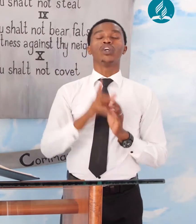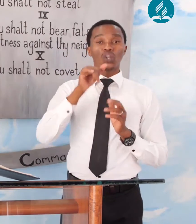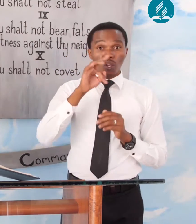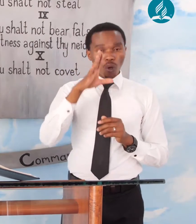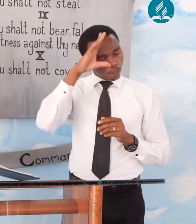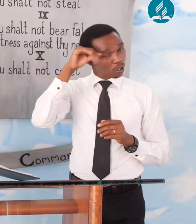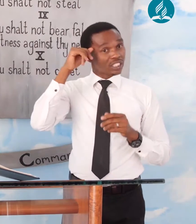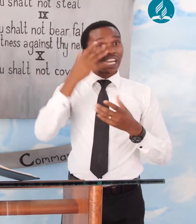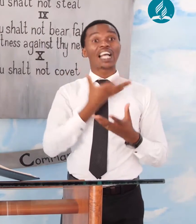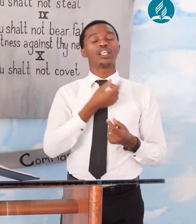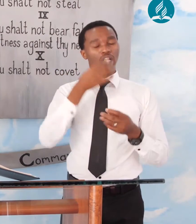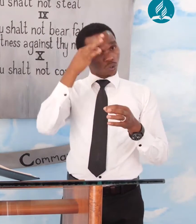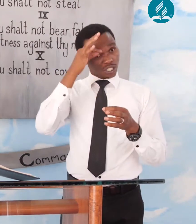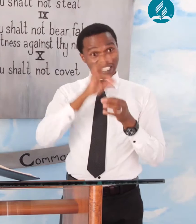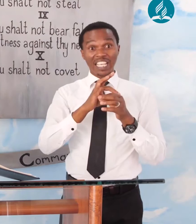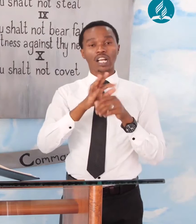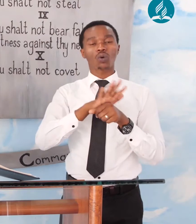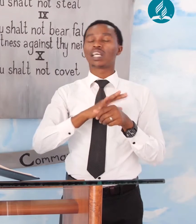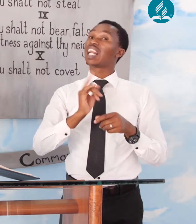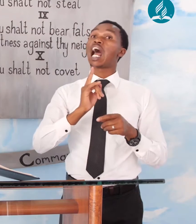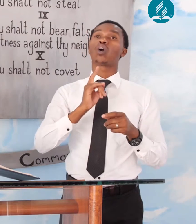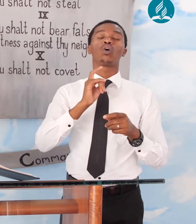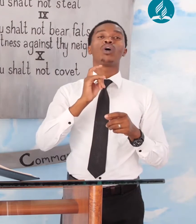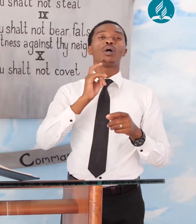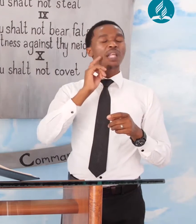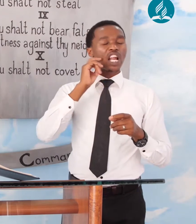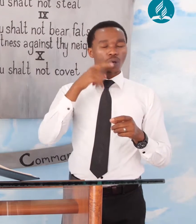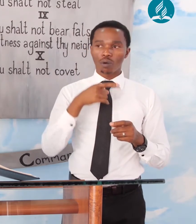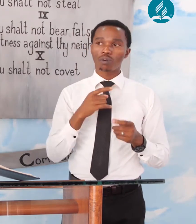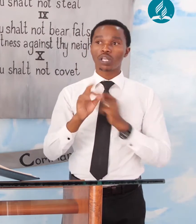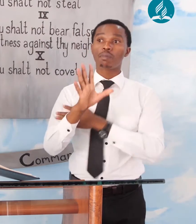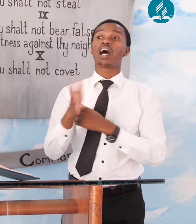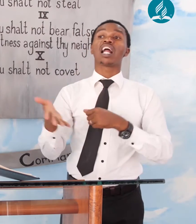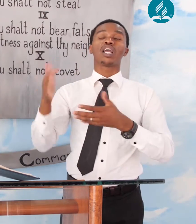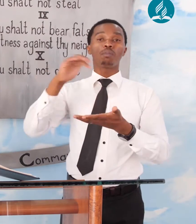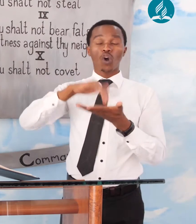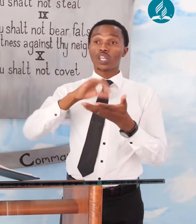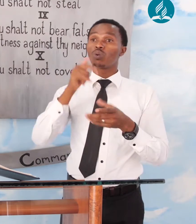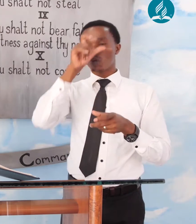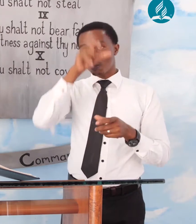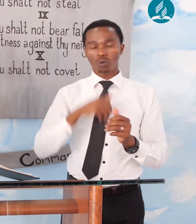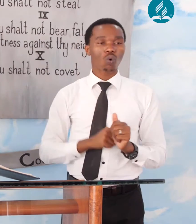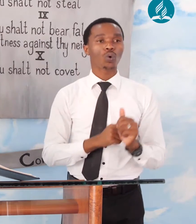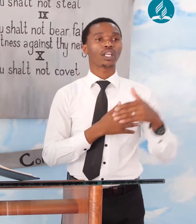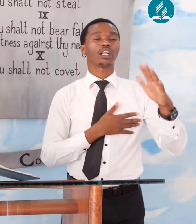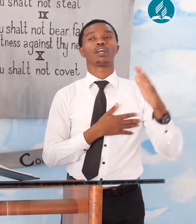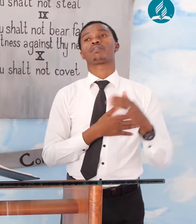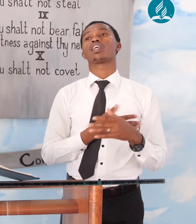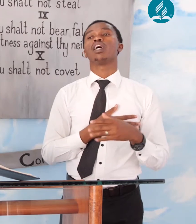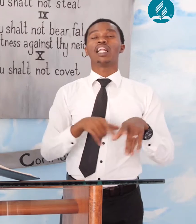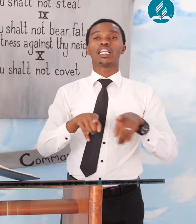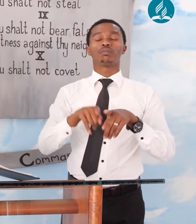bamubangikanya n'undi mugabo ikindi turebye na Yesaya nawe Yesaya igice